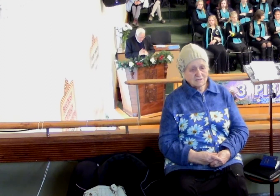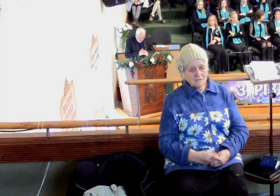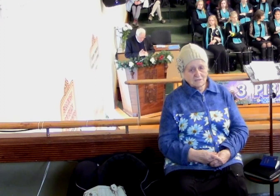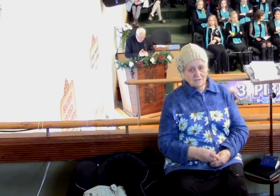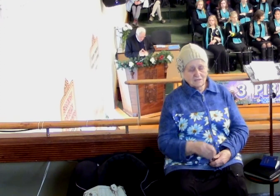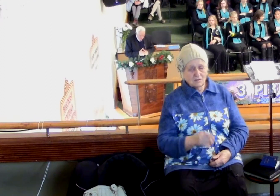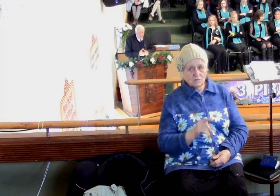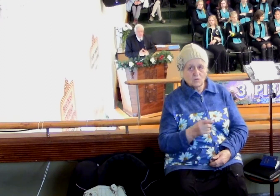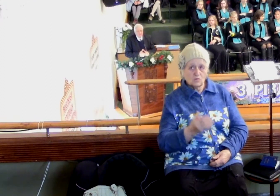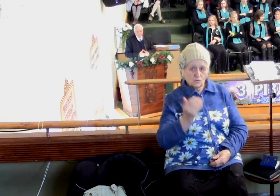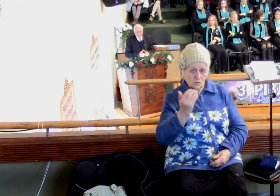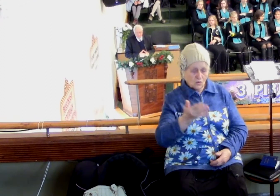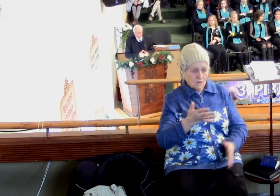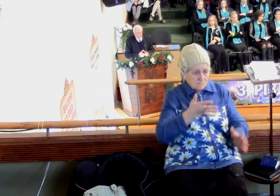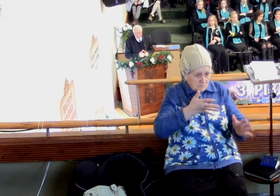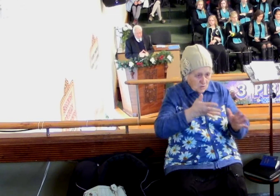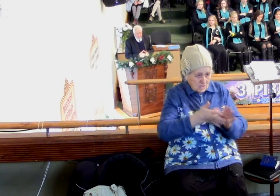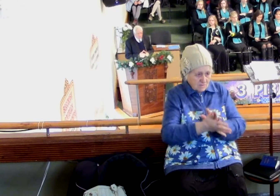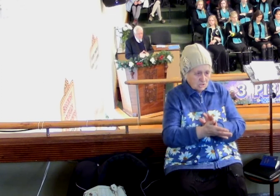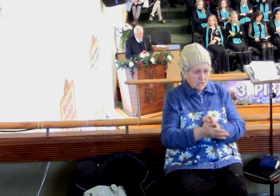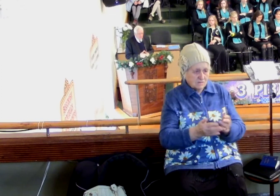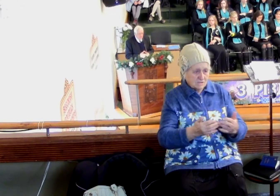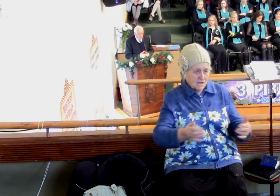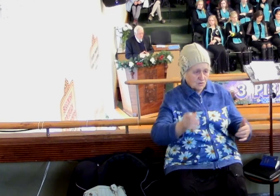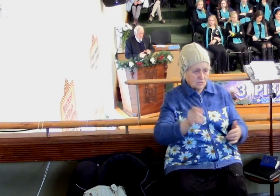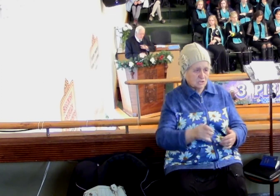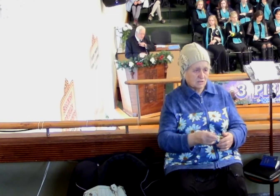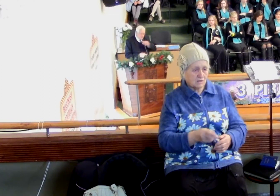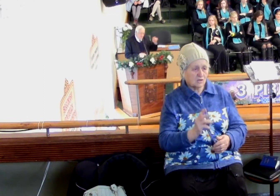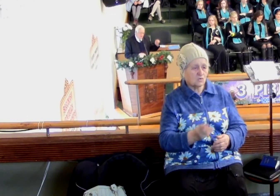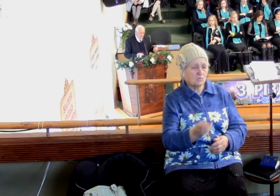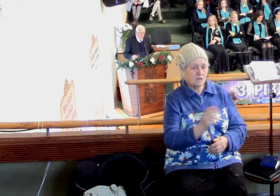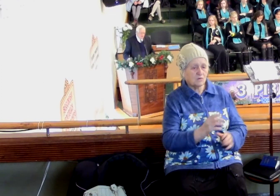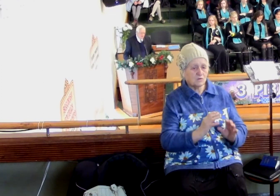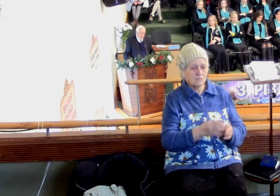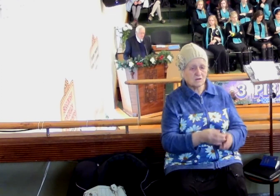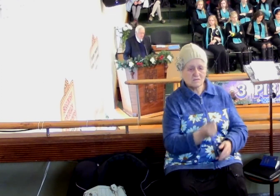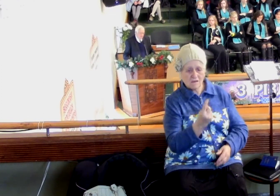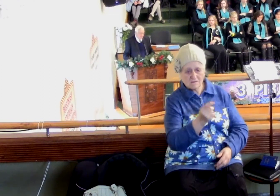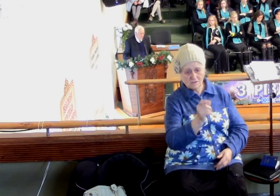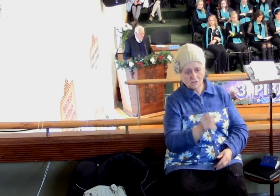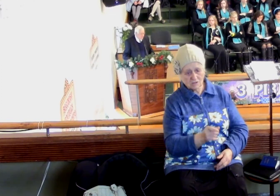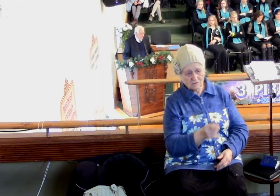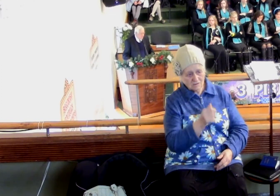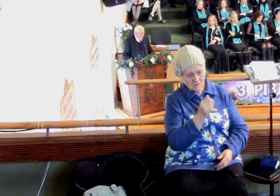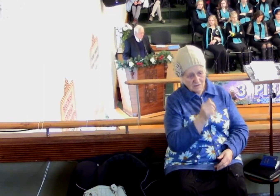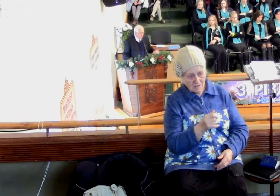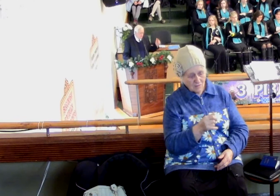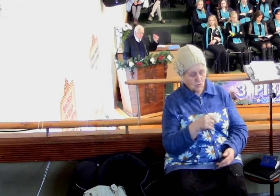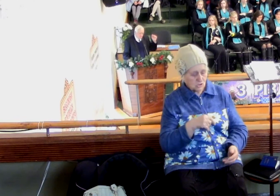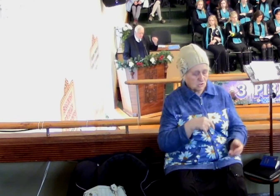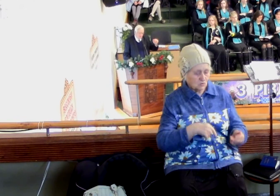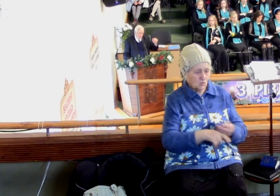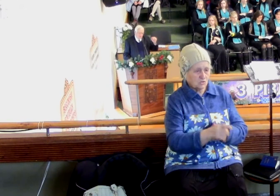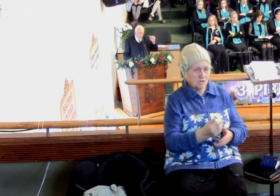Просвещает всякого человека, приходящего в мир. Ни один человек не может уклониться от